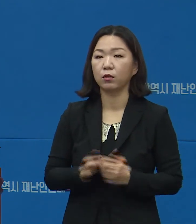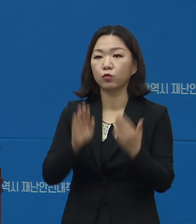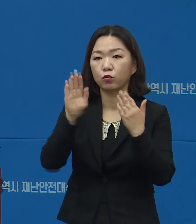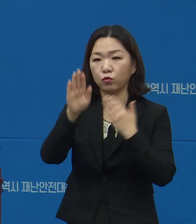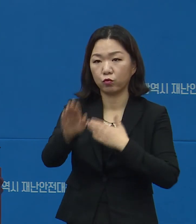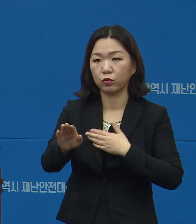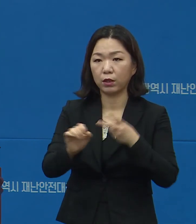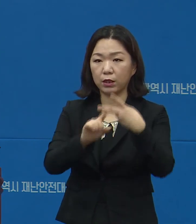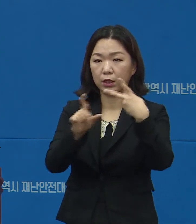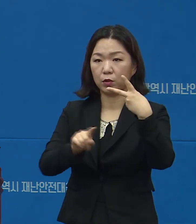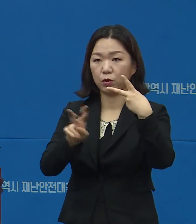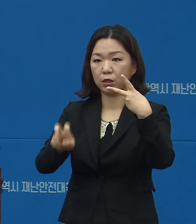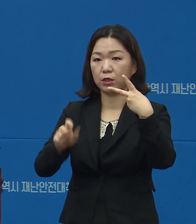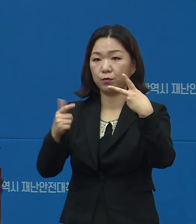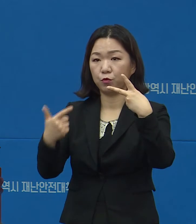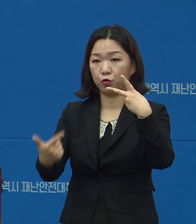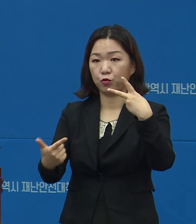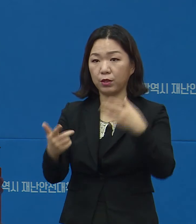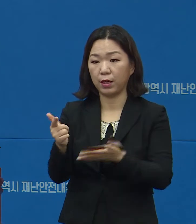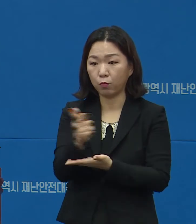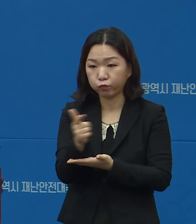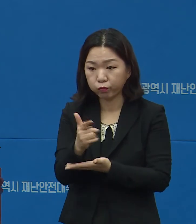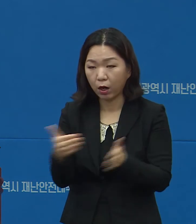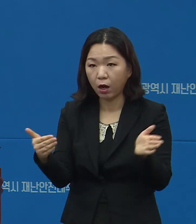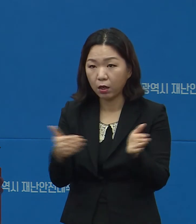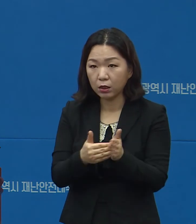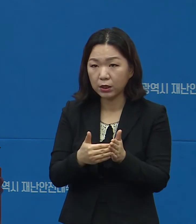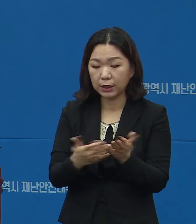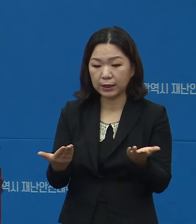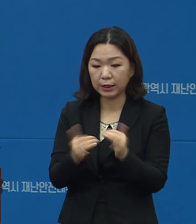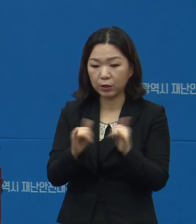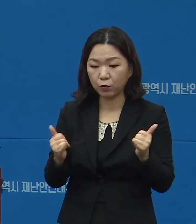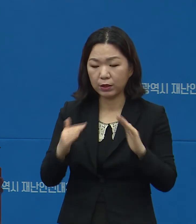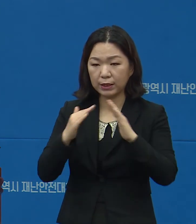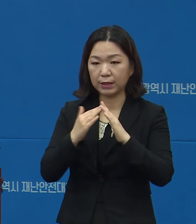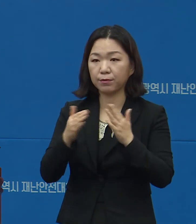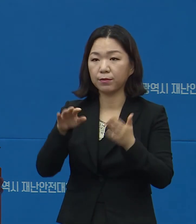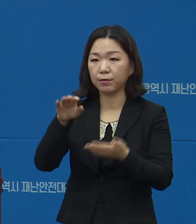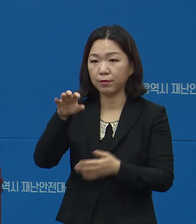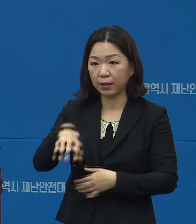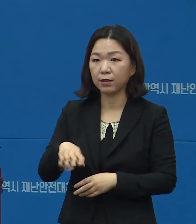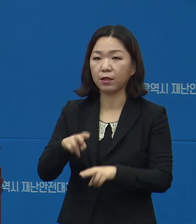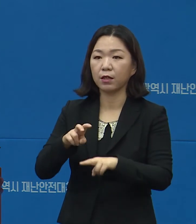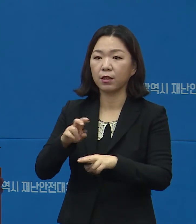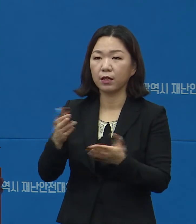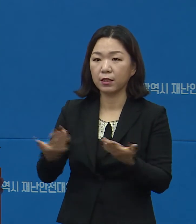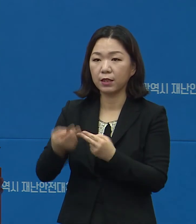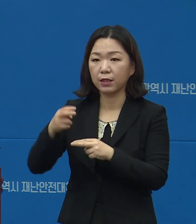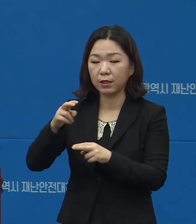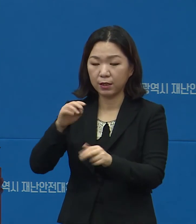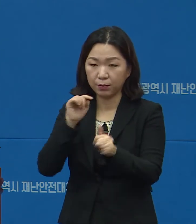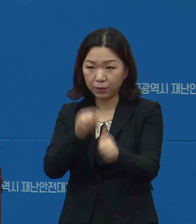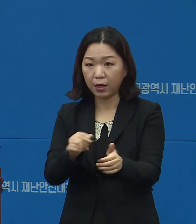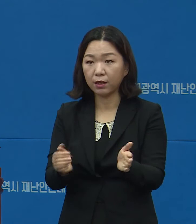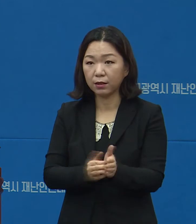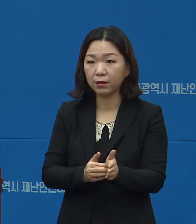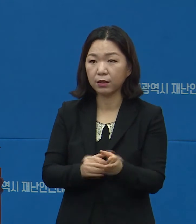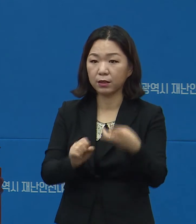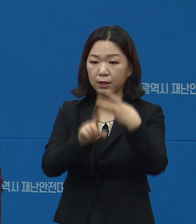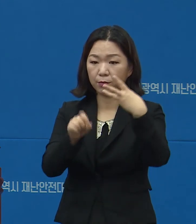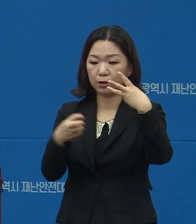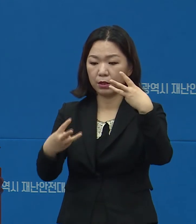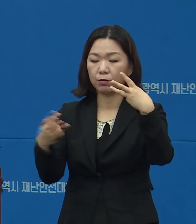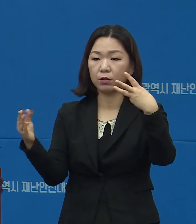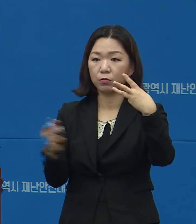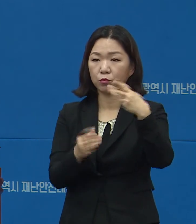2월 26일 날 저희가 방역을 완료하였고 직원들을 자택 근무로 전환하였습니다. 그 이후에 3월 3일부터